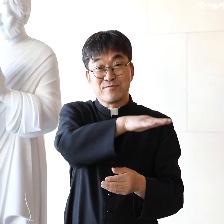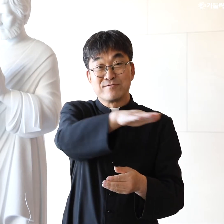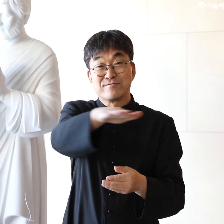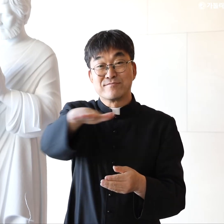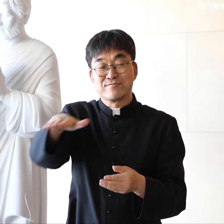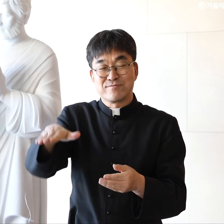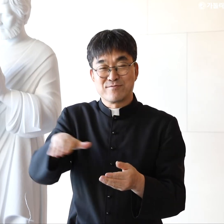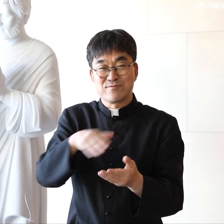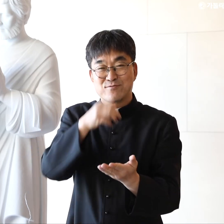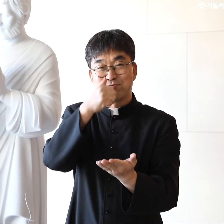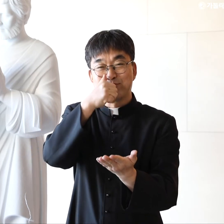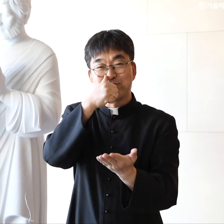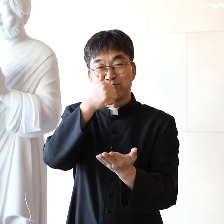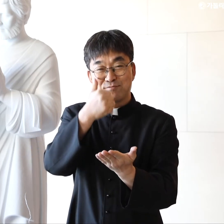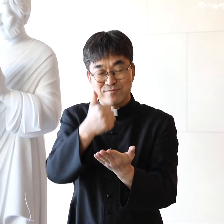저희 죄를